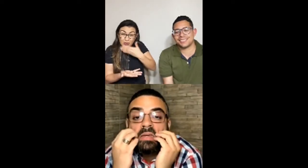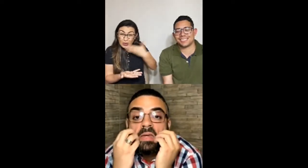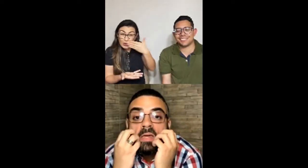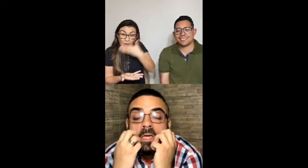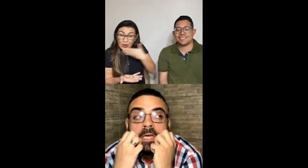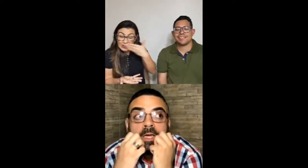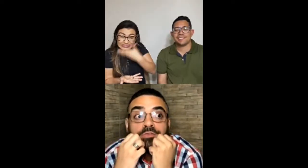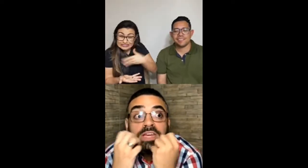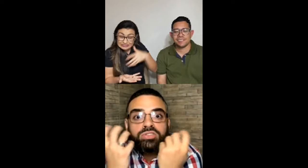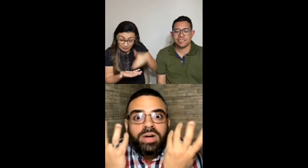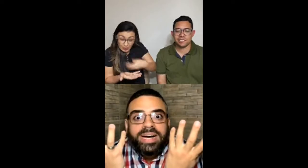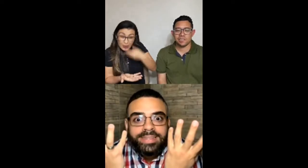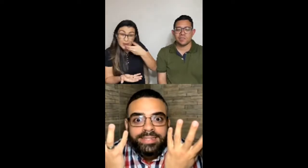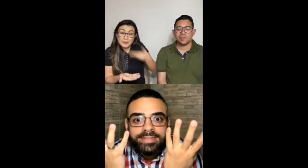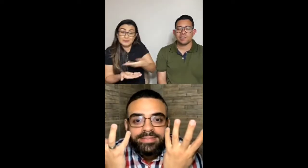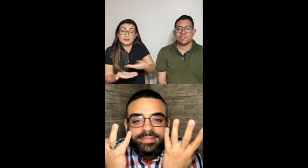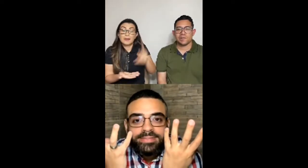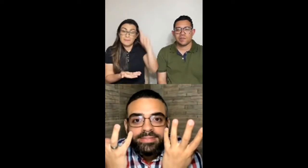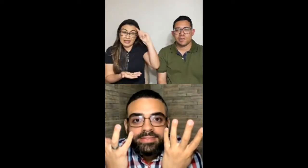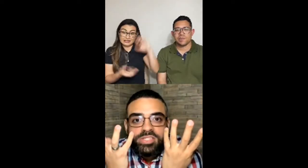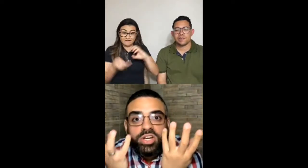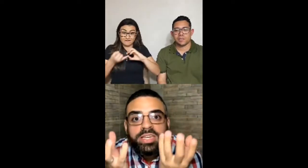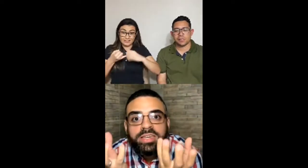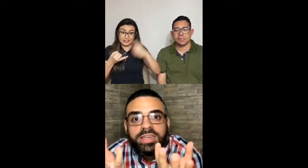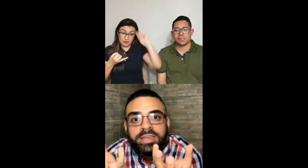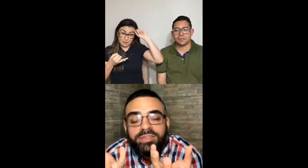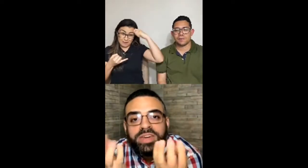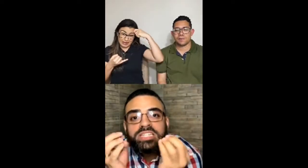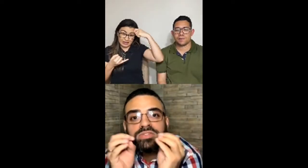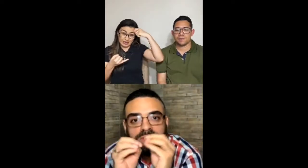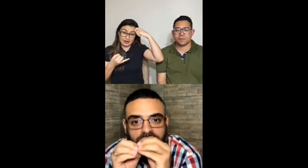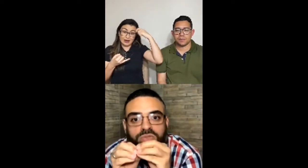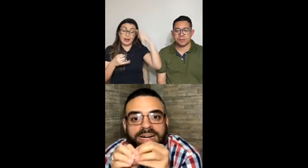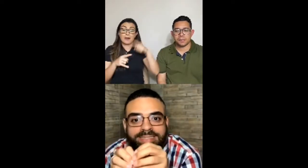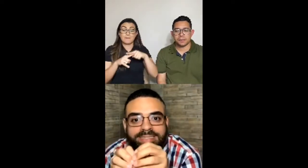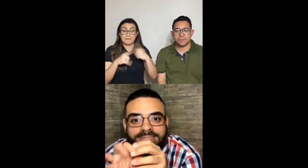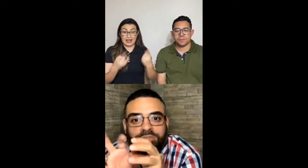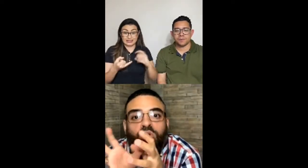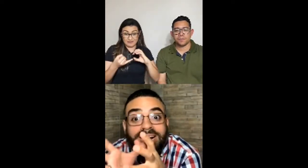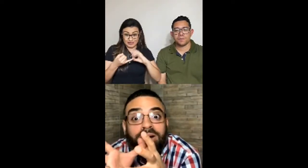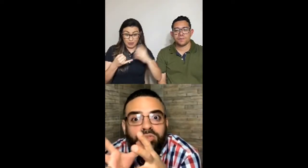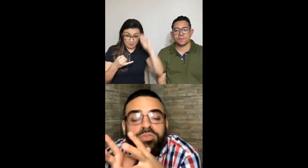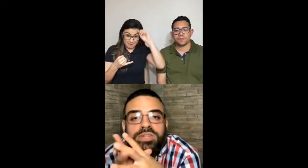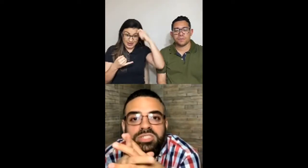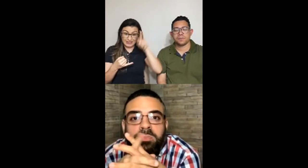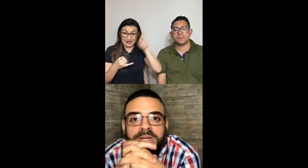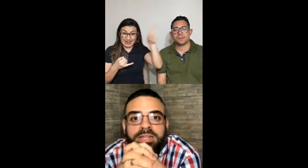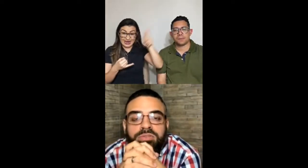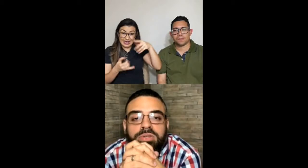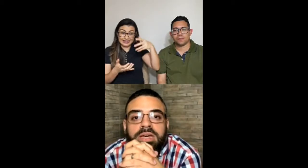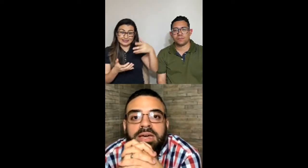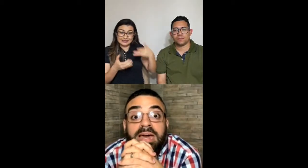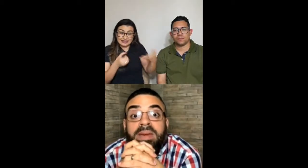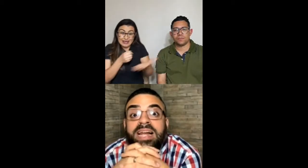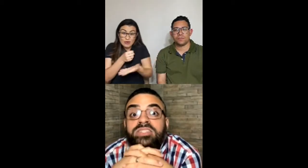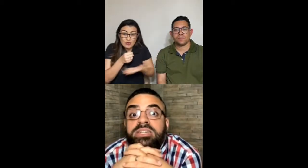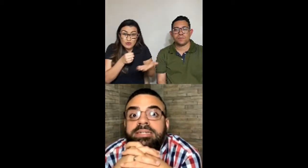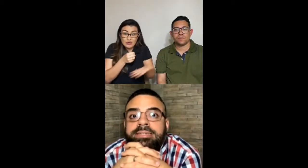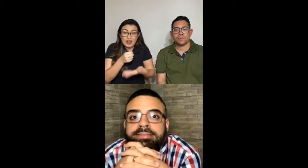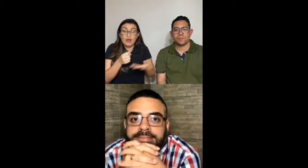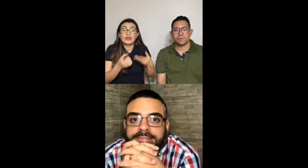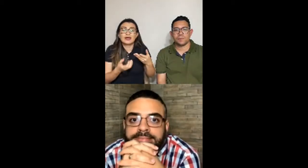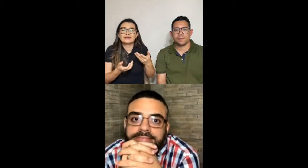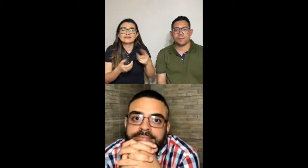Agridoce é caldo melado. Imagina você fazer feijoada, só que em vez